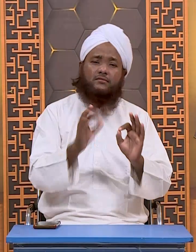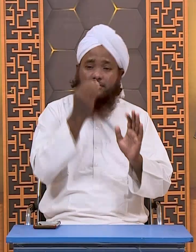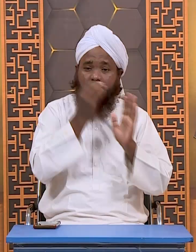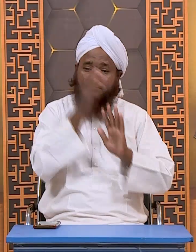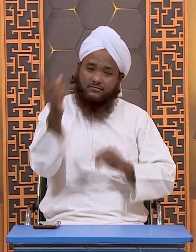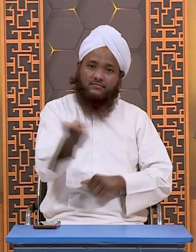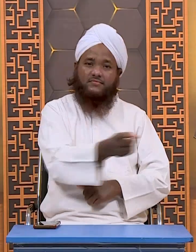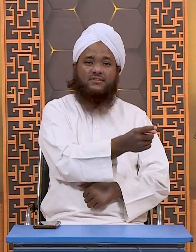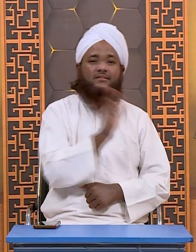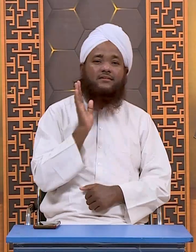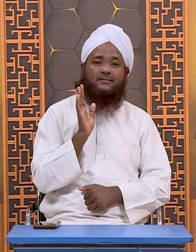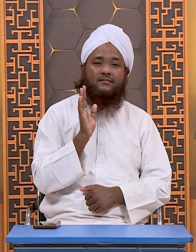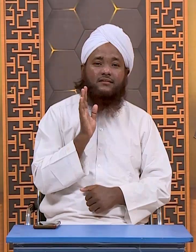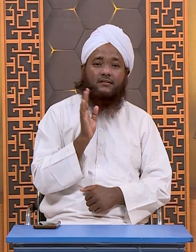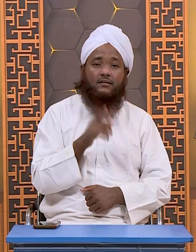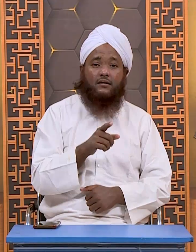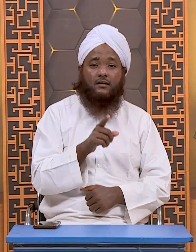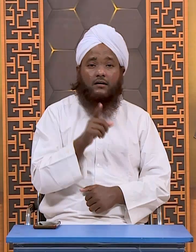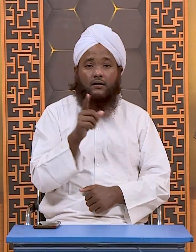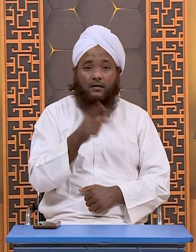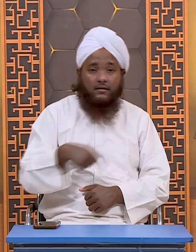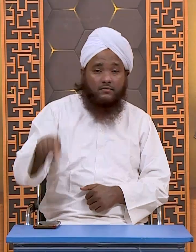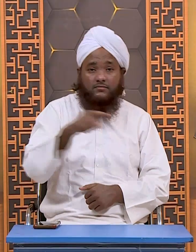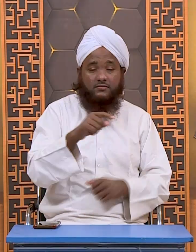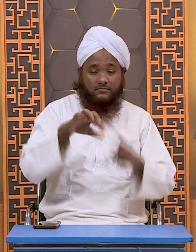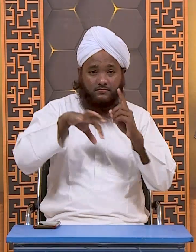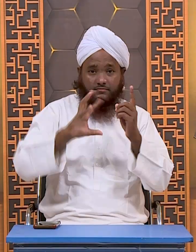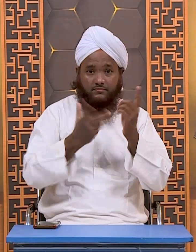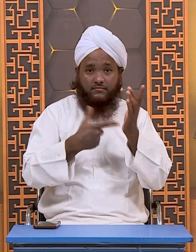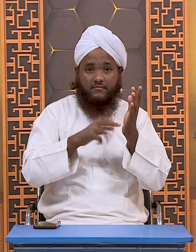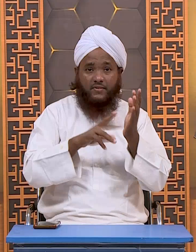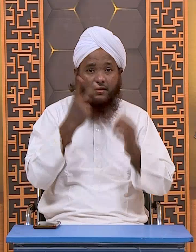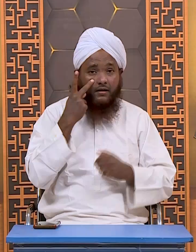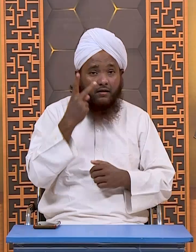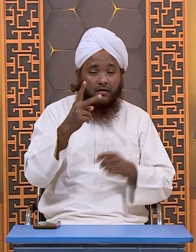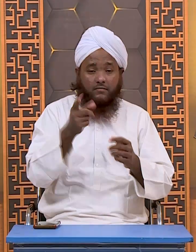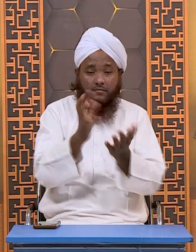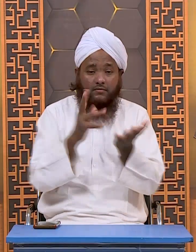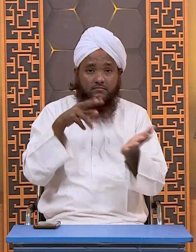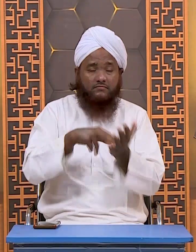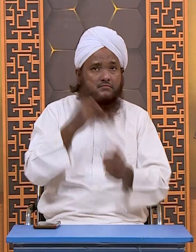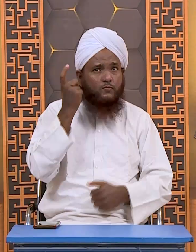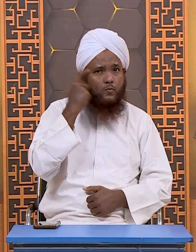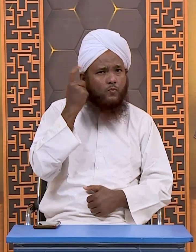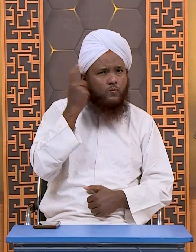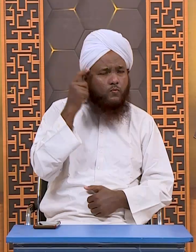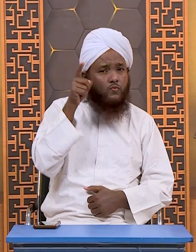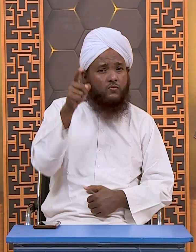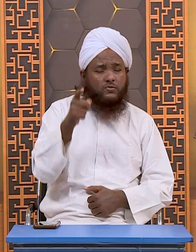اللہ. آپ غور کریں مدنی چینل کے ناظرین کہ قیامت کا منظر اپنے ذہن میں لائیں، قیامت کی گرمی اپنے ذہن میں